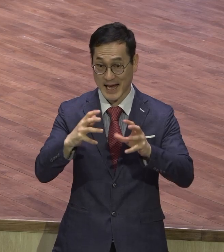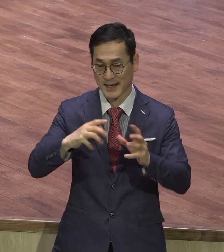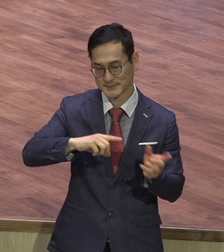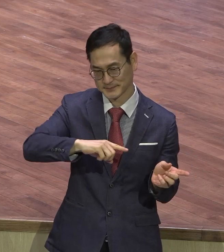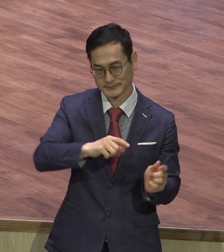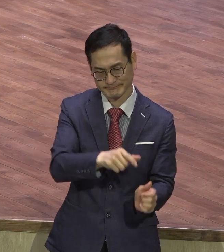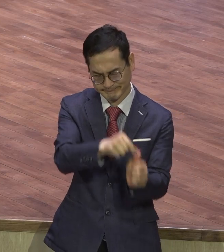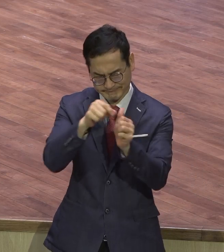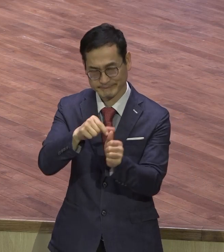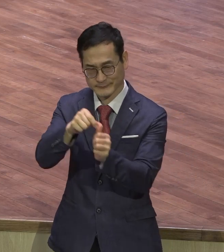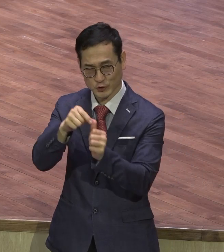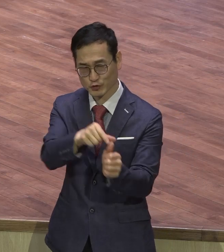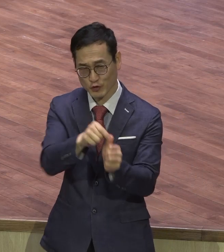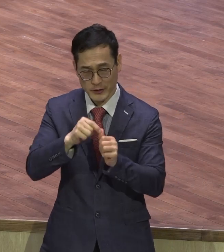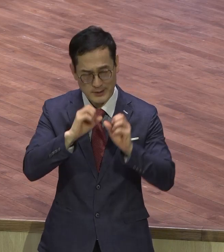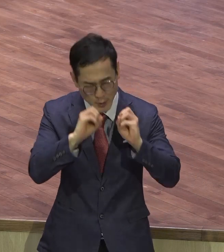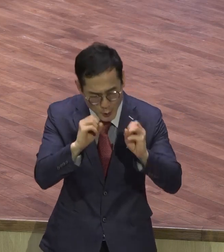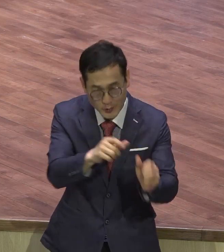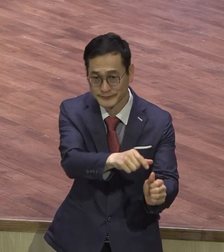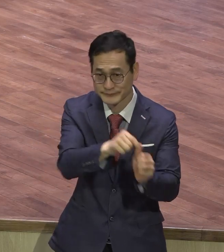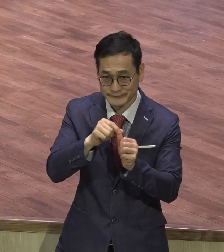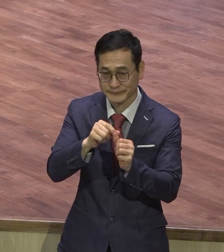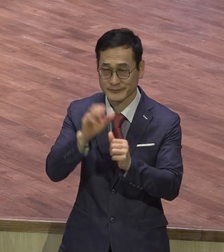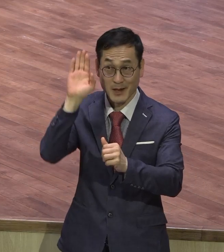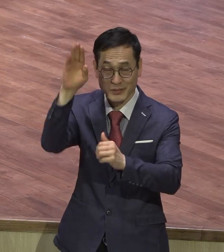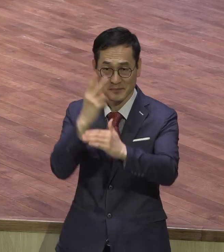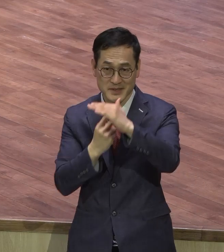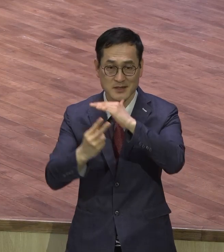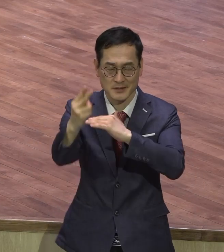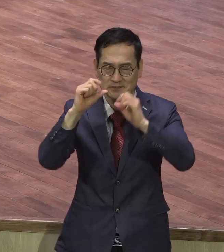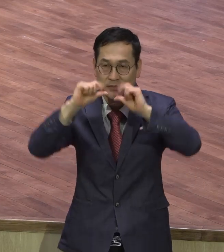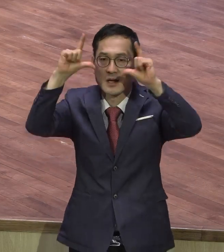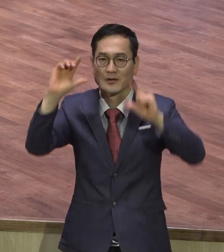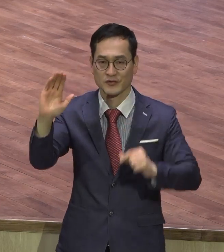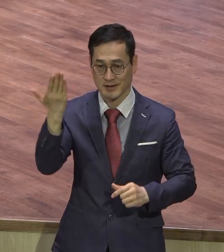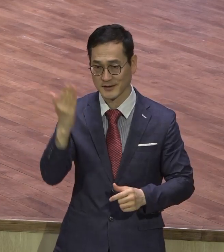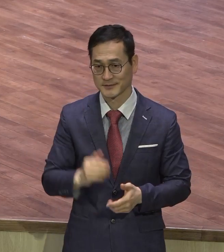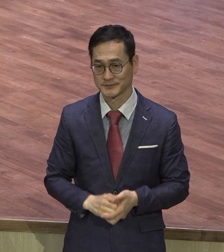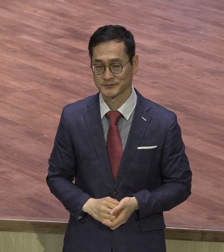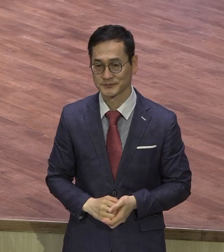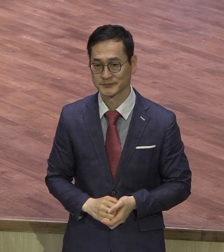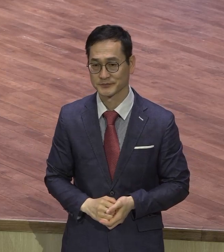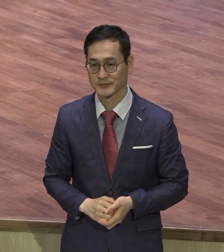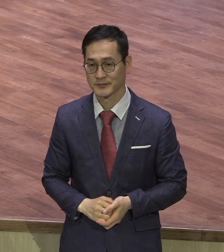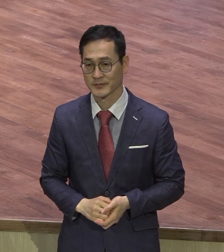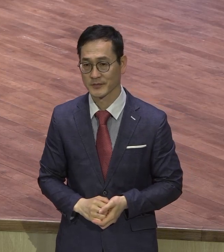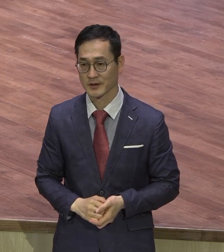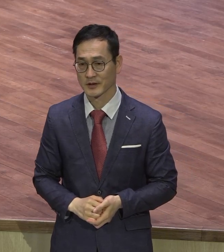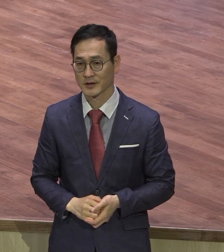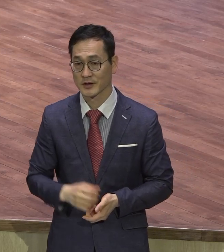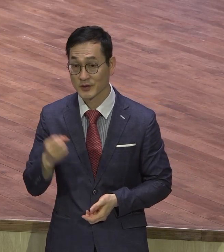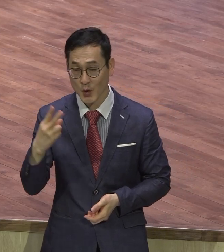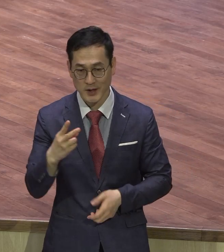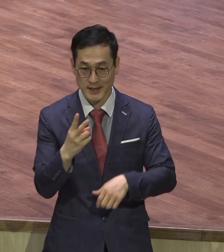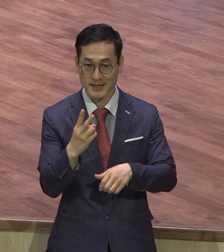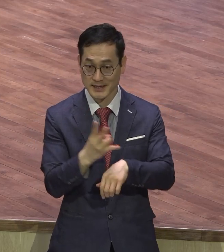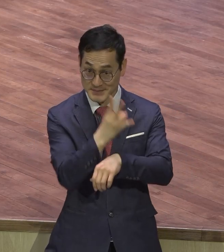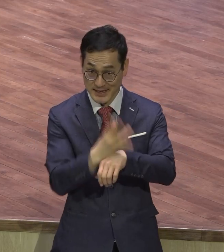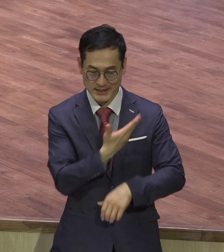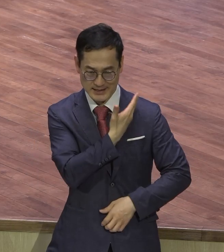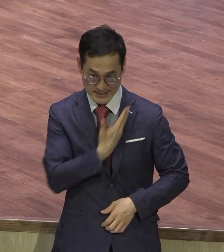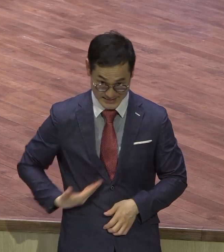살리자라고 하는 이 성교 비전이 생깁니다. 드디어. 그래야 삶 속에 24 제자로서 살